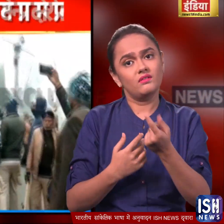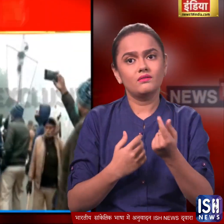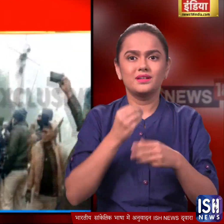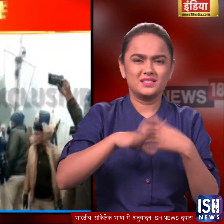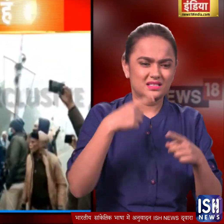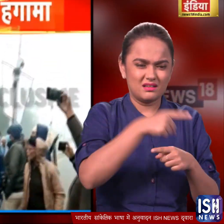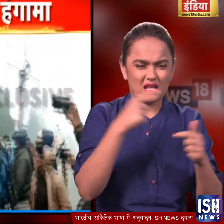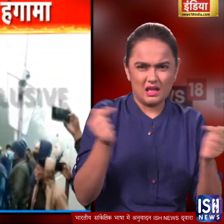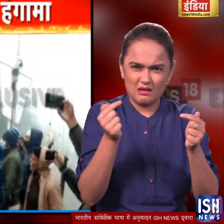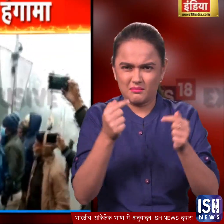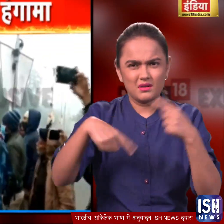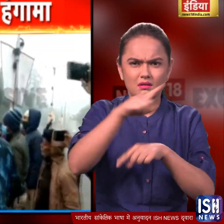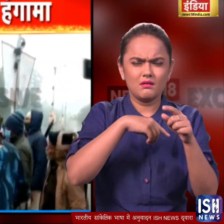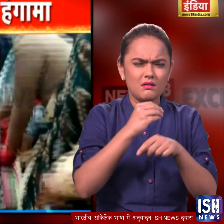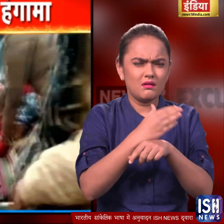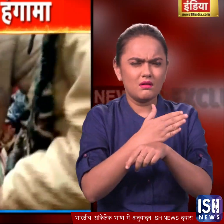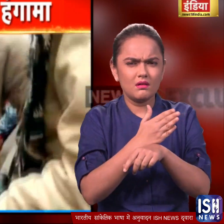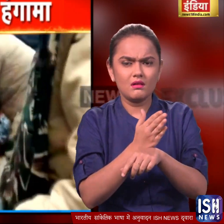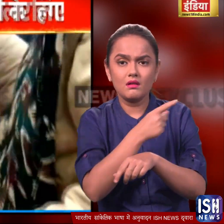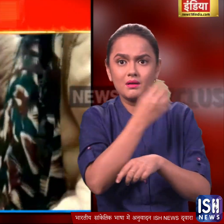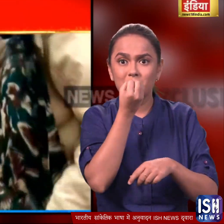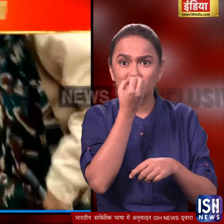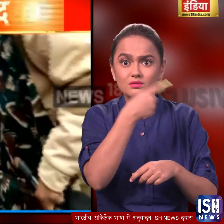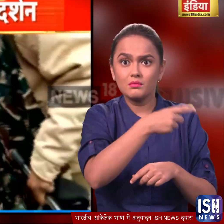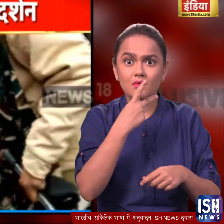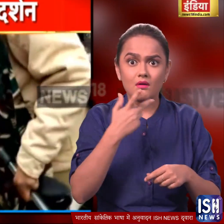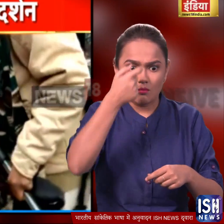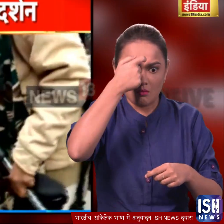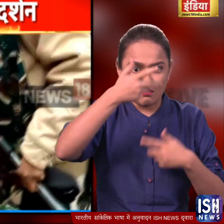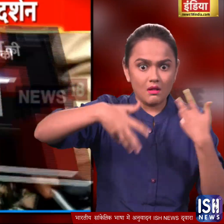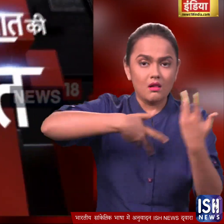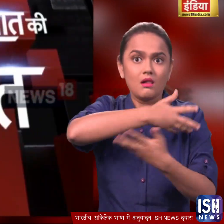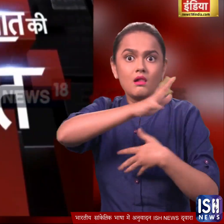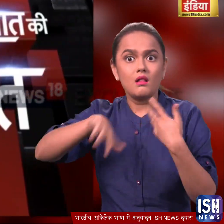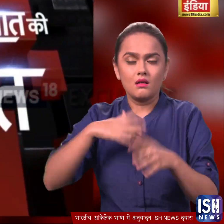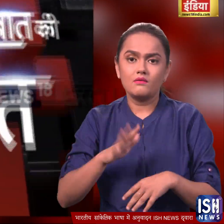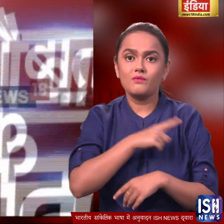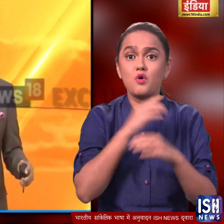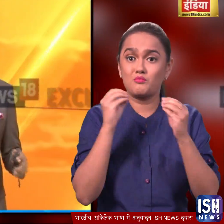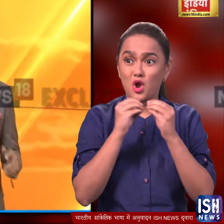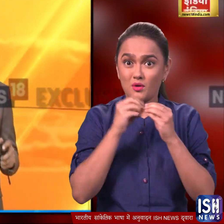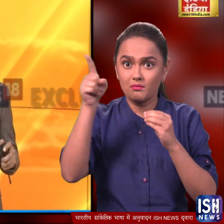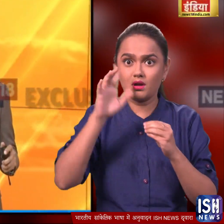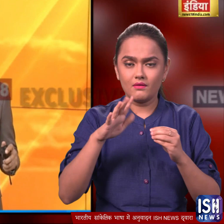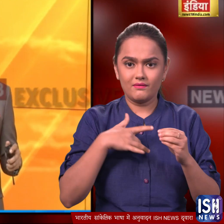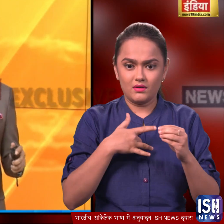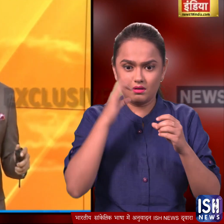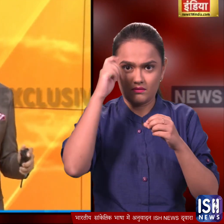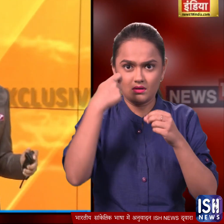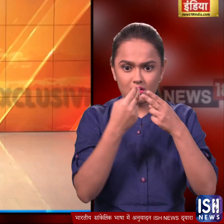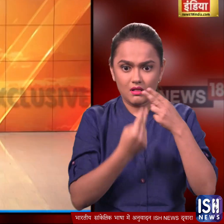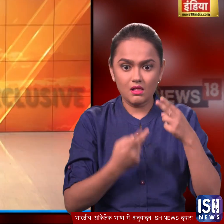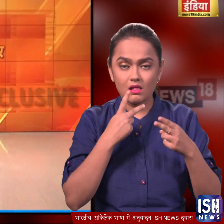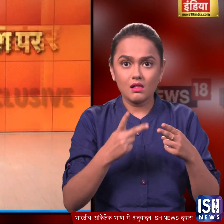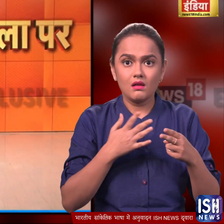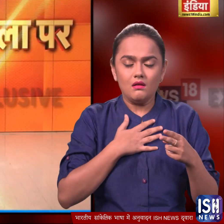इस हंगामे और प्रदर्शन की वजह से काफी देर तक बीजेपी दफ्तर के सामने अफरा तफरी का माहौल बना रहा। मुंबई से एक रोंगटे खड़े कर देने वाला वीडियो सामने